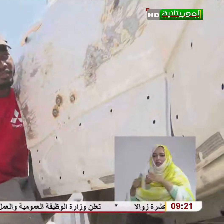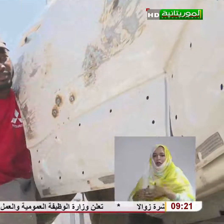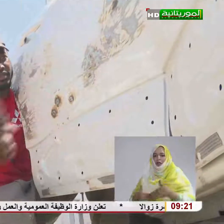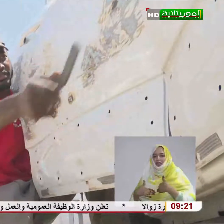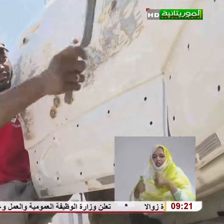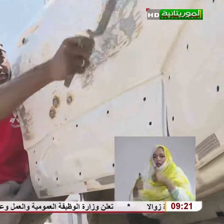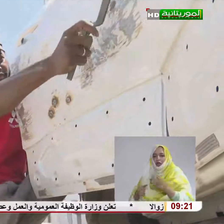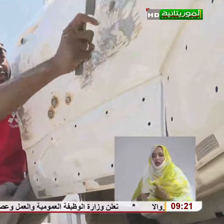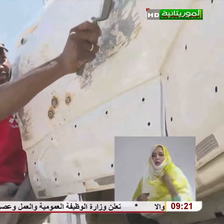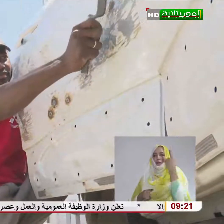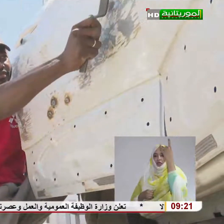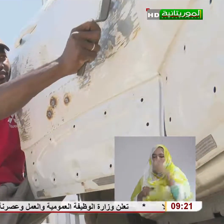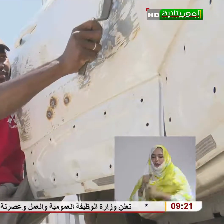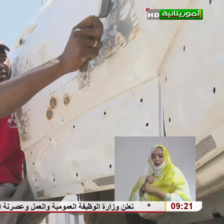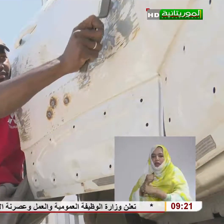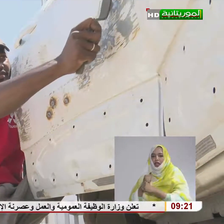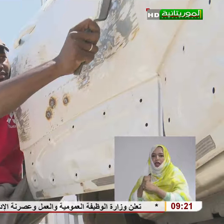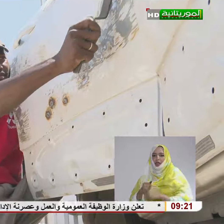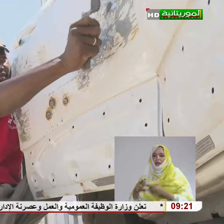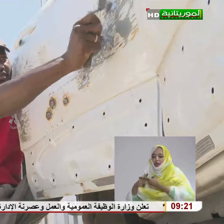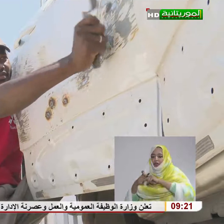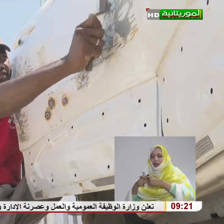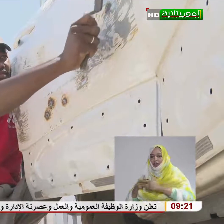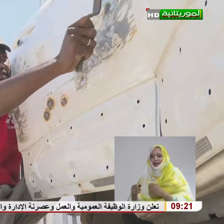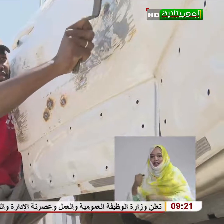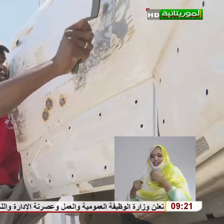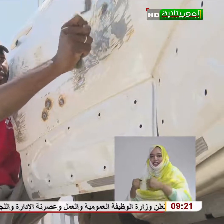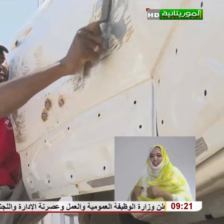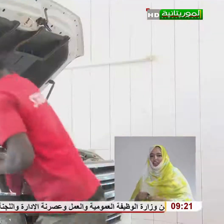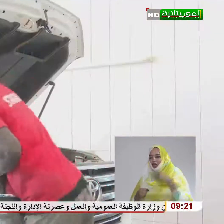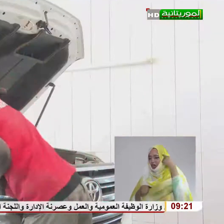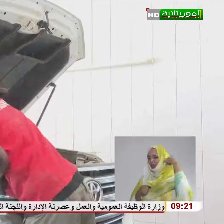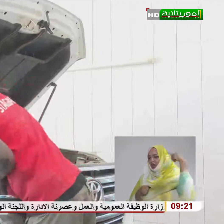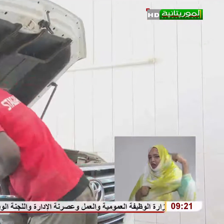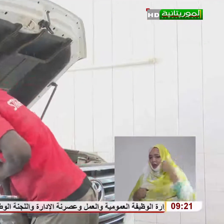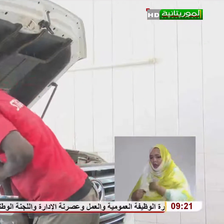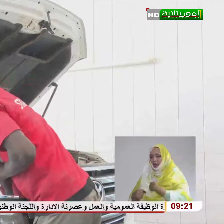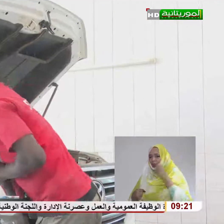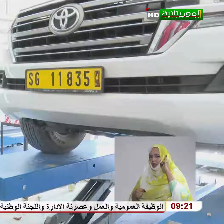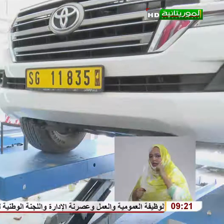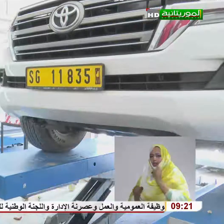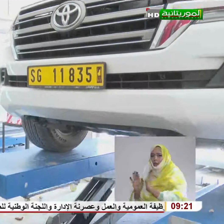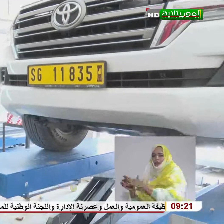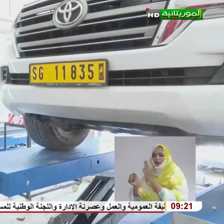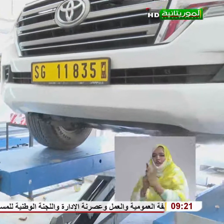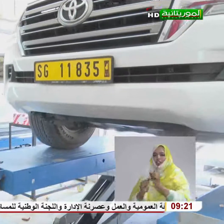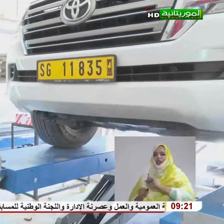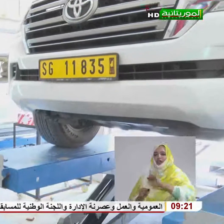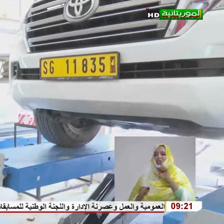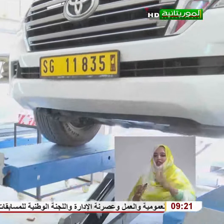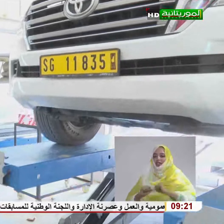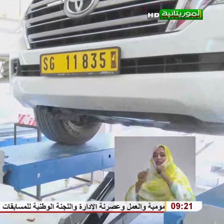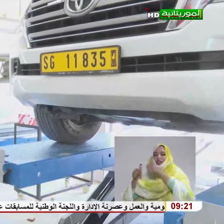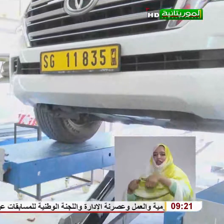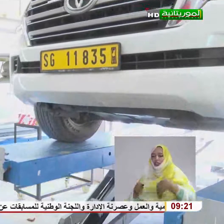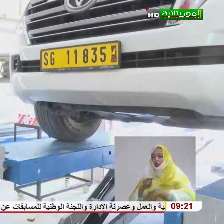والجد في عمله. قوة الإرادة والعزيمة لديه جعلته أقوى من جميع العوائق التي تعترضه